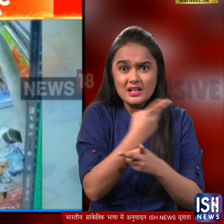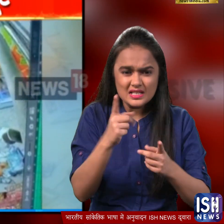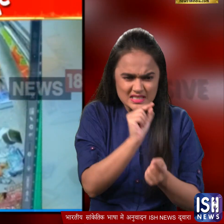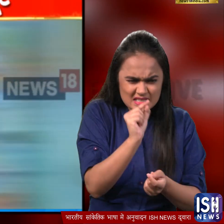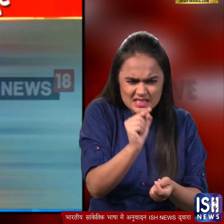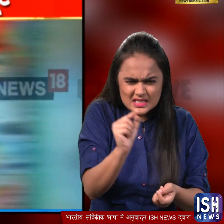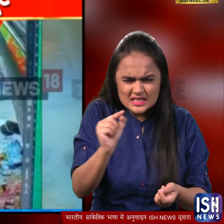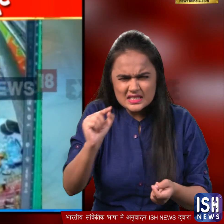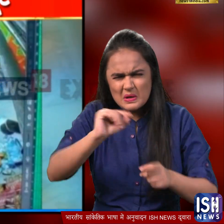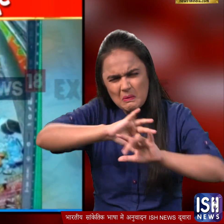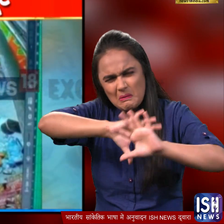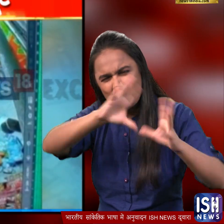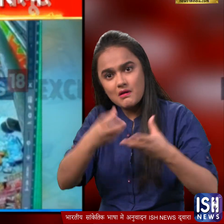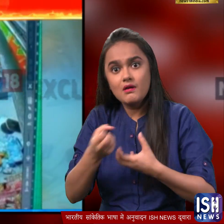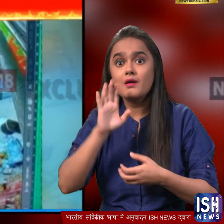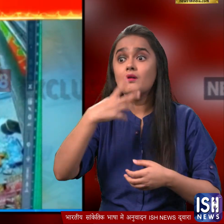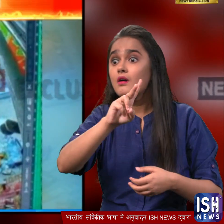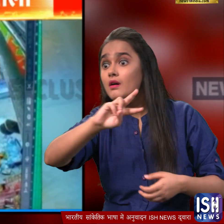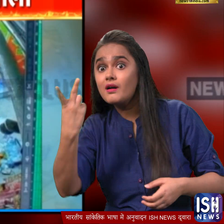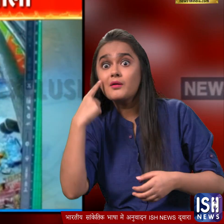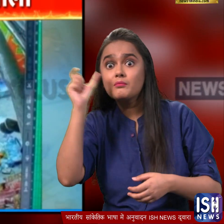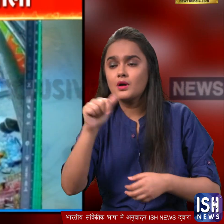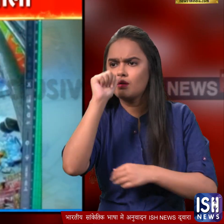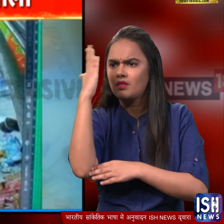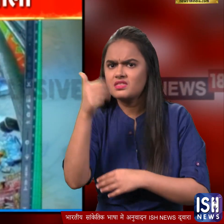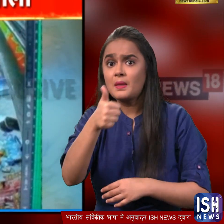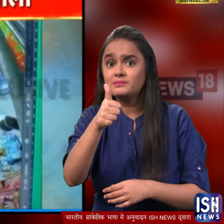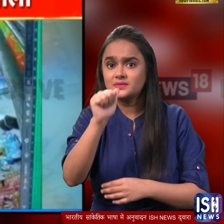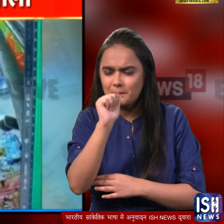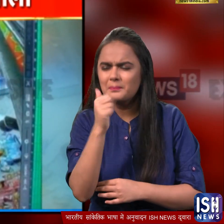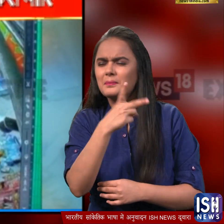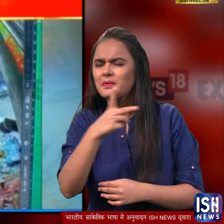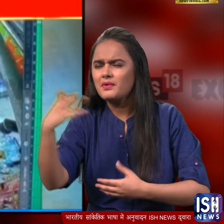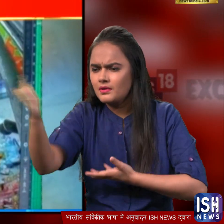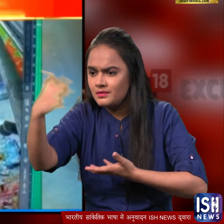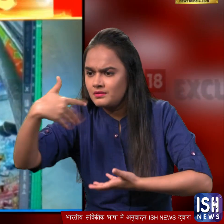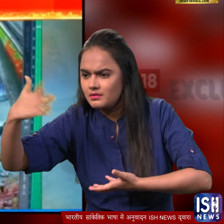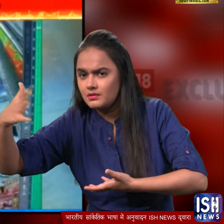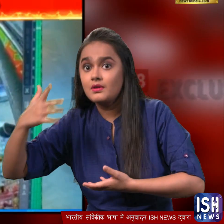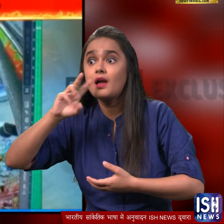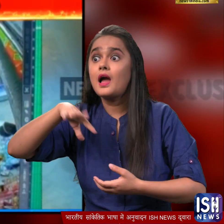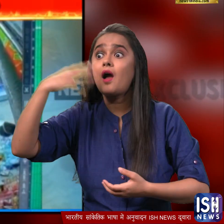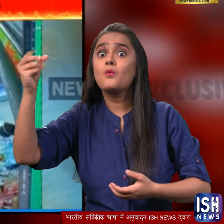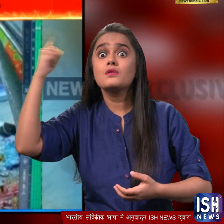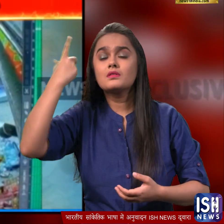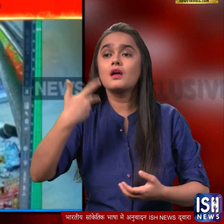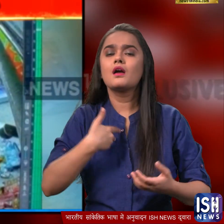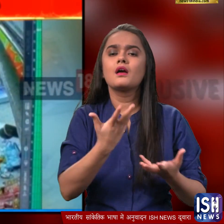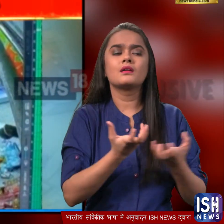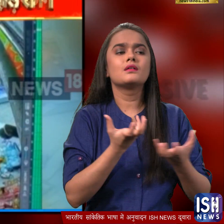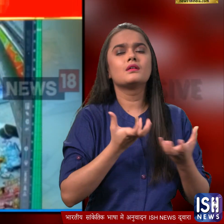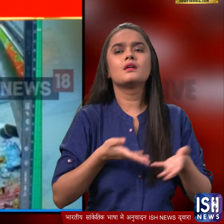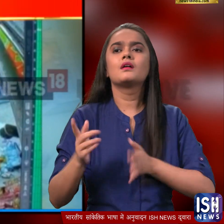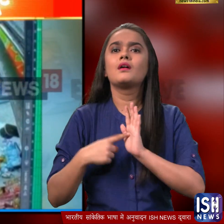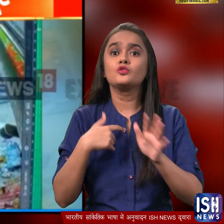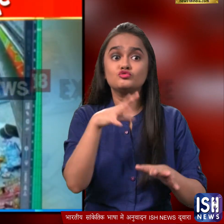पाई एक झोले में भरी। अंत में दोनों ने कोल्ड ड्रिंक और दूसरा सामान भी झोले में रखा ताकि बाहर कोई दिखे तो उसे लगे कि वो